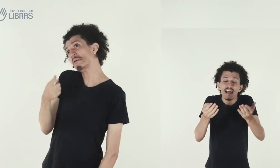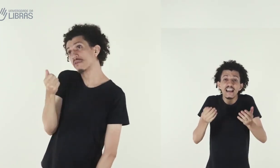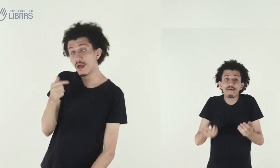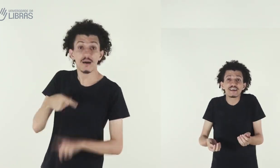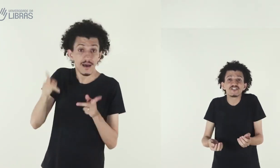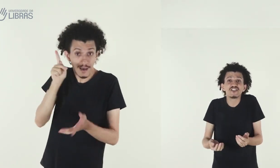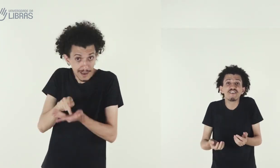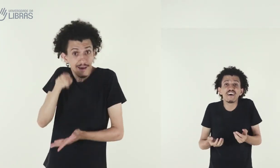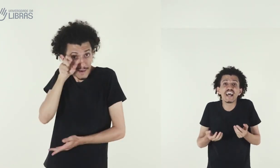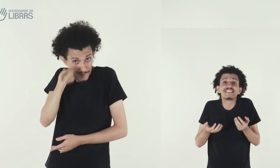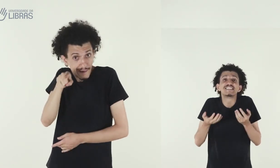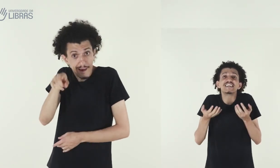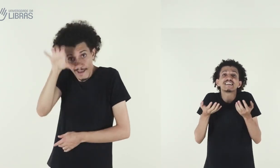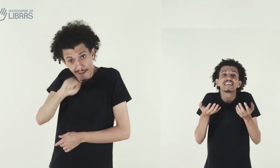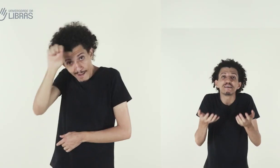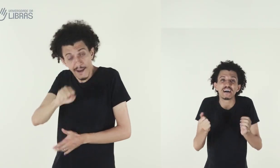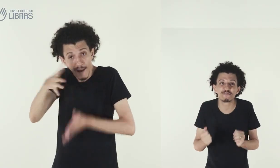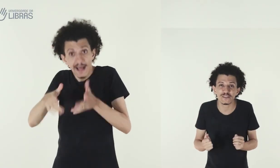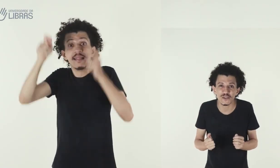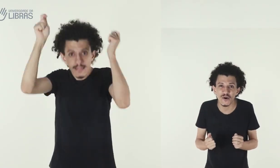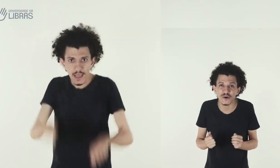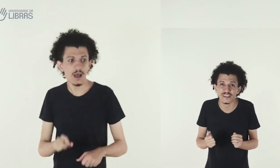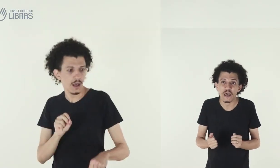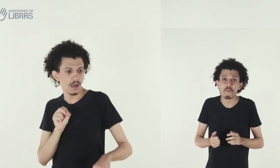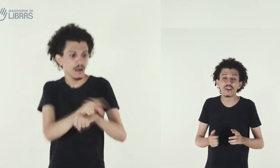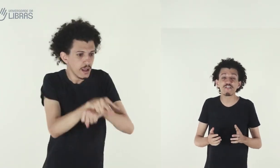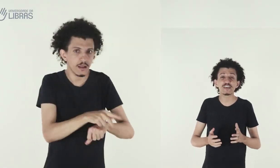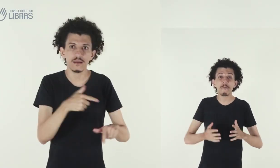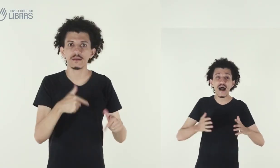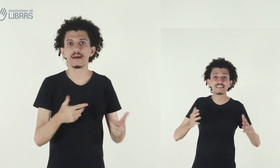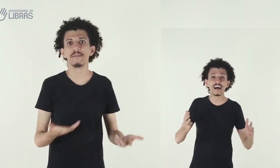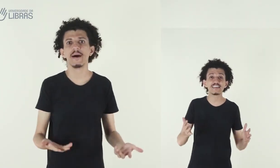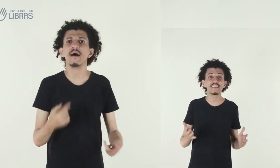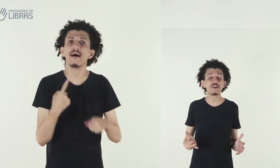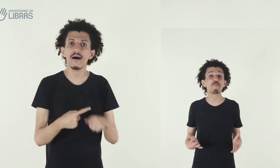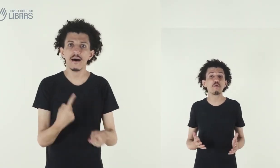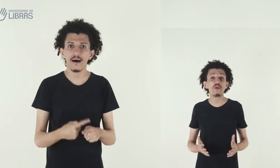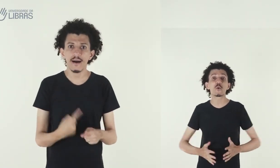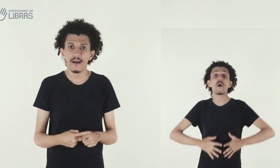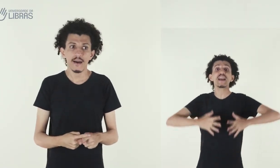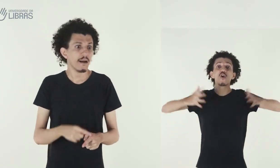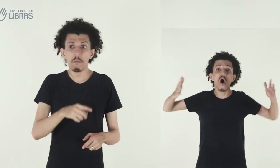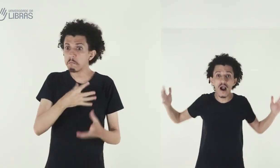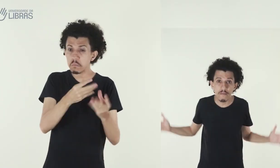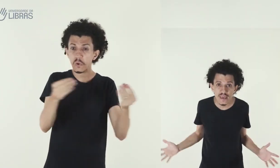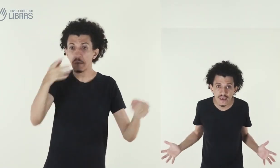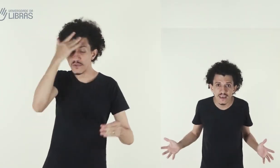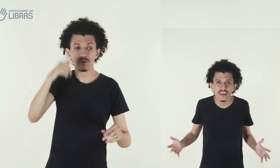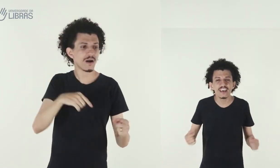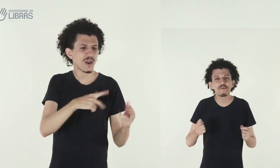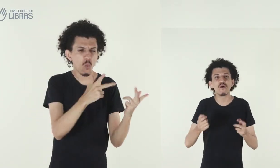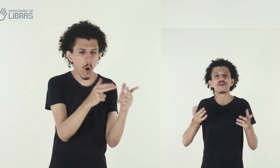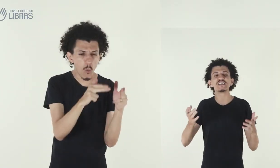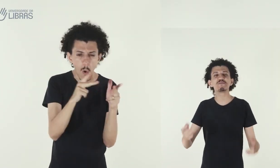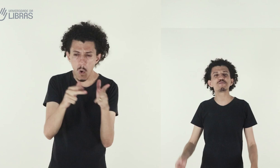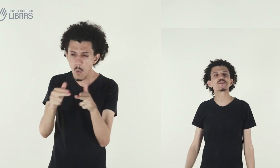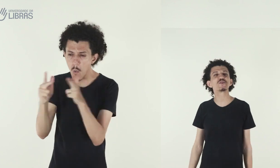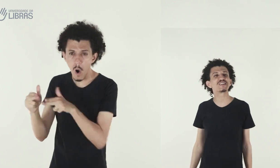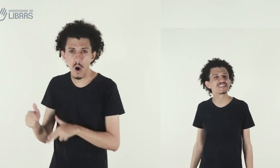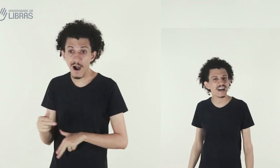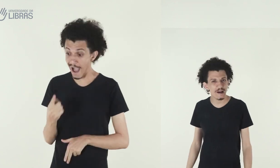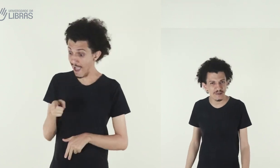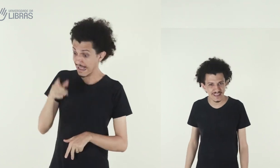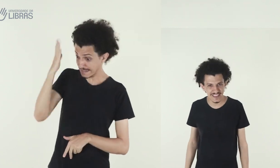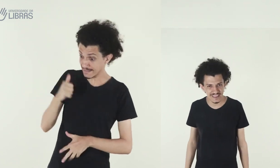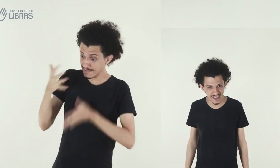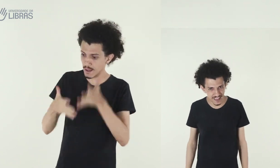você. Libras te diferencia das demais pessoas, porque você passa a atender um público enorme e que pouquíssimas